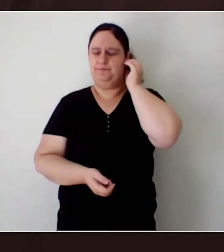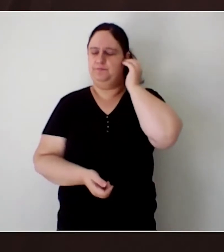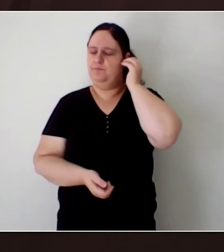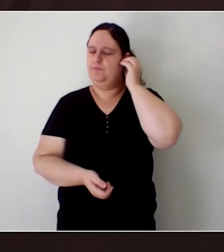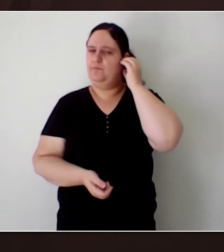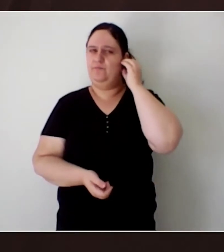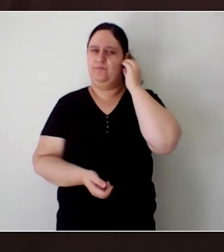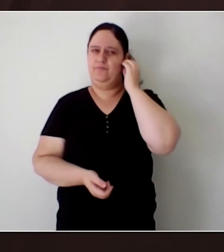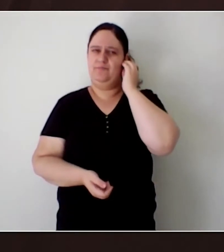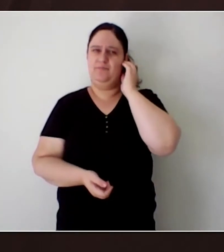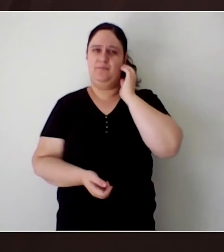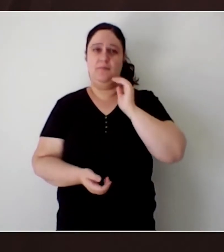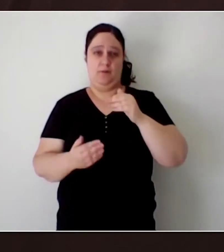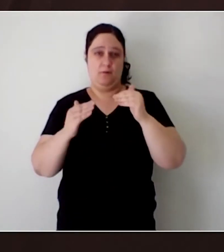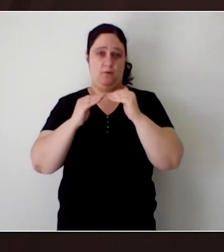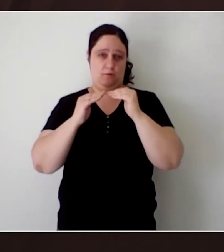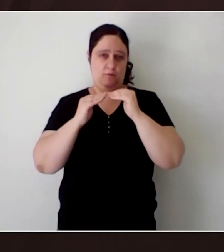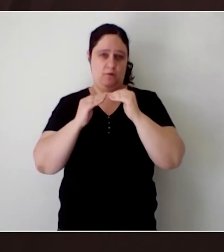Concordam comigo ou não?